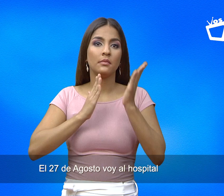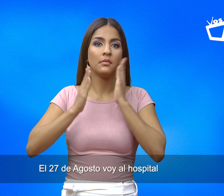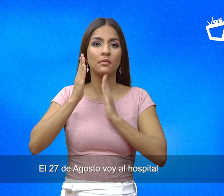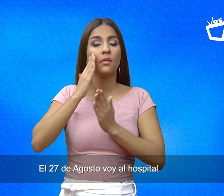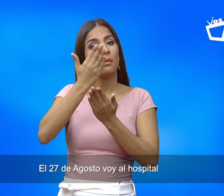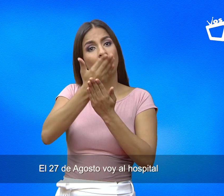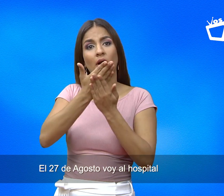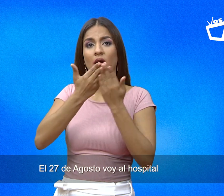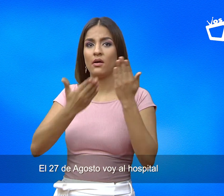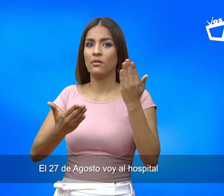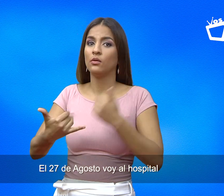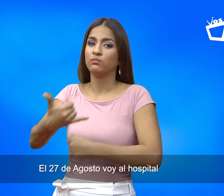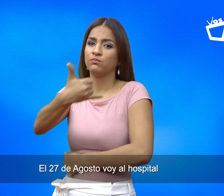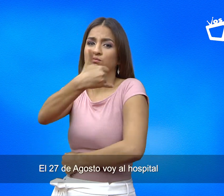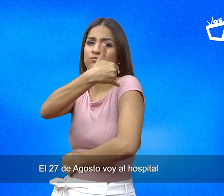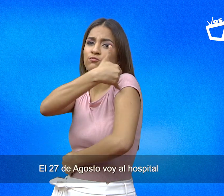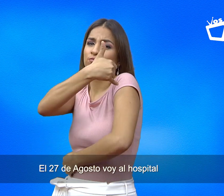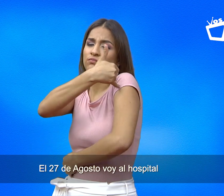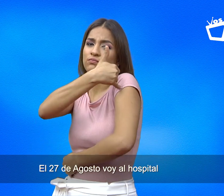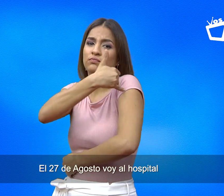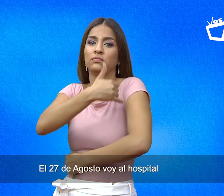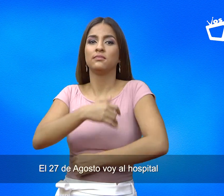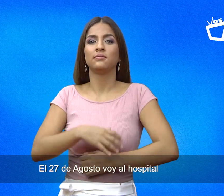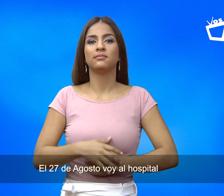el 27 de agosto voy al hospital